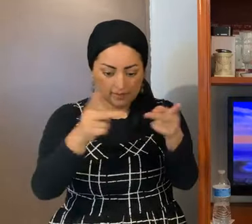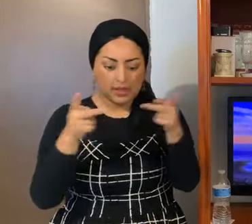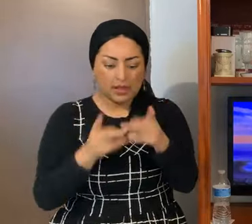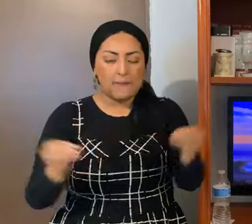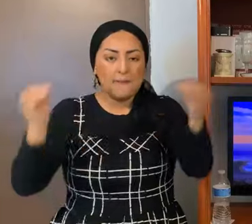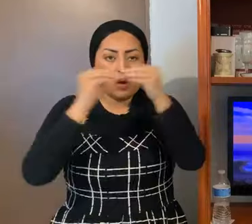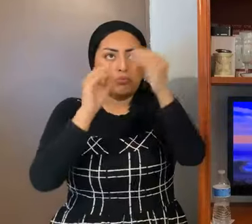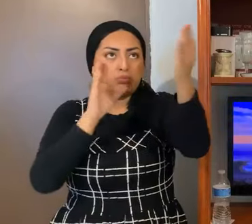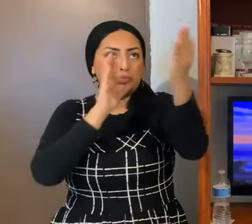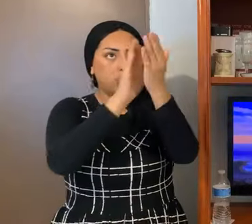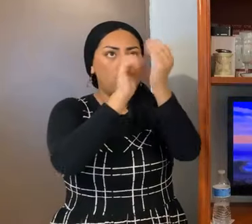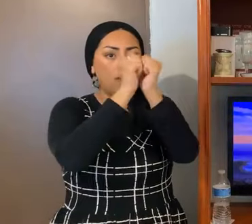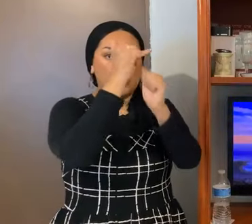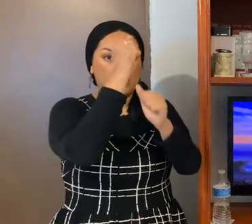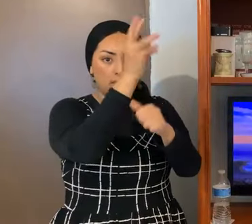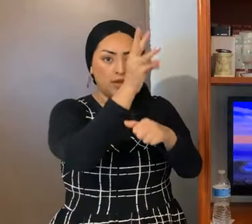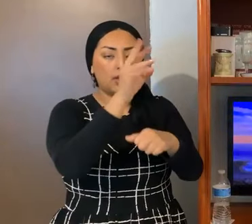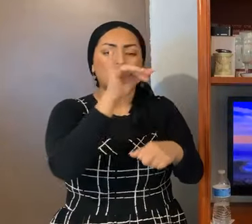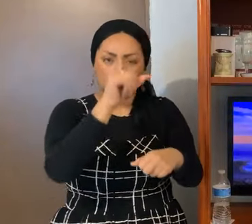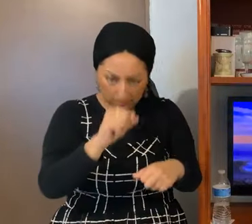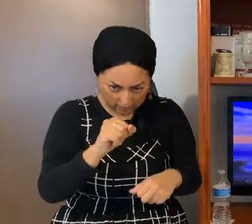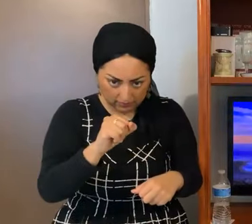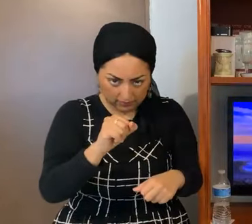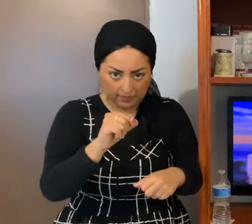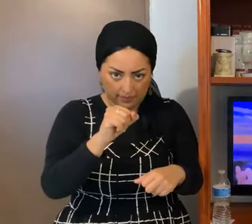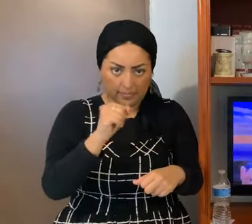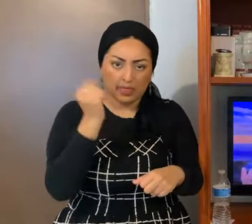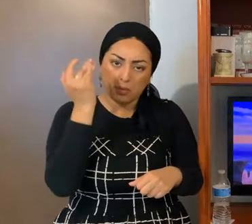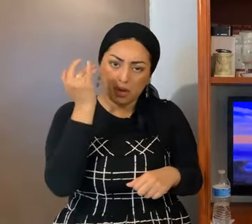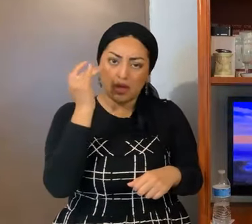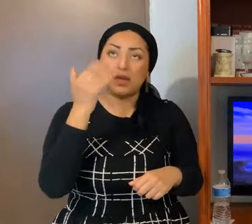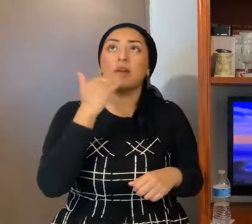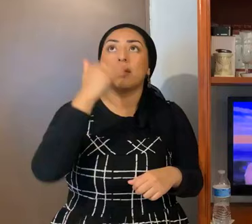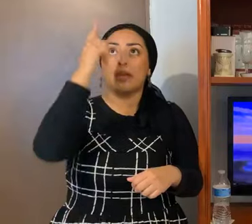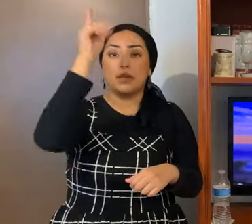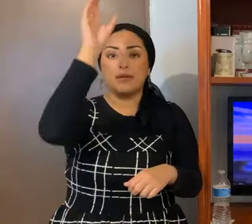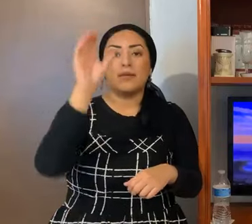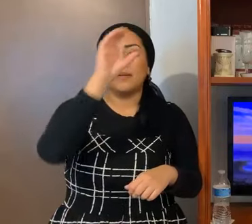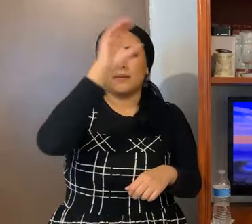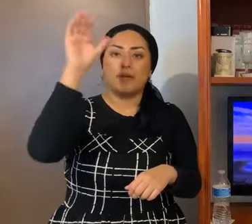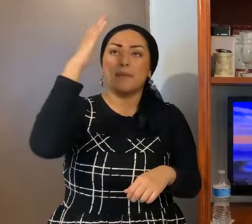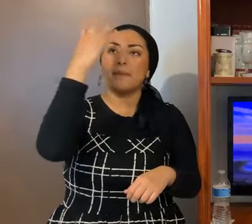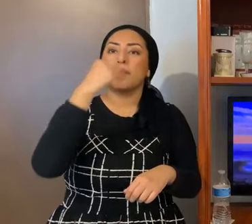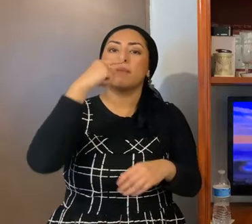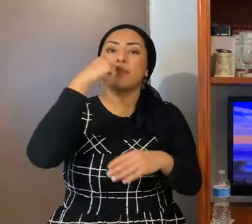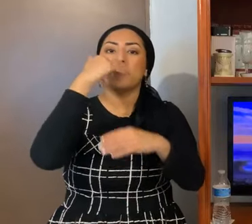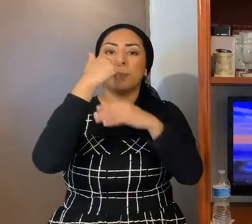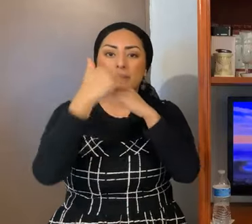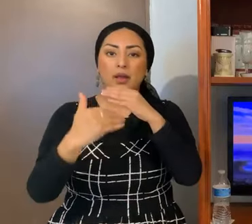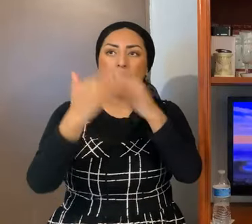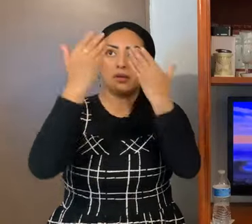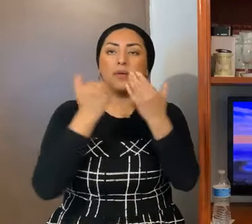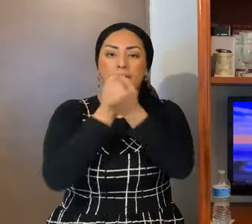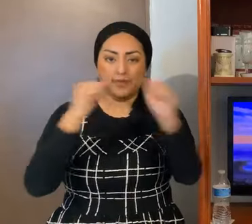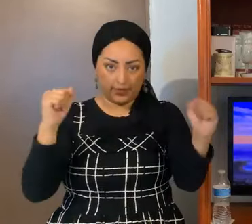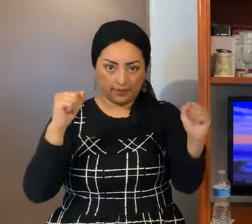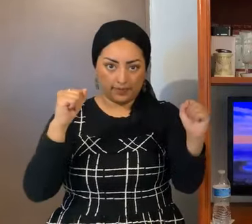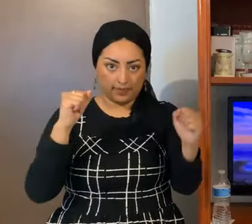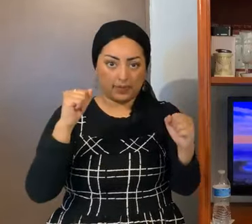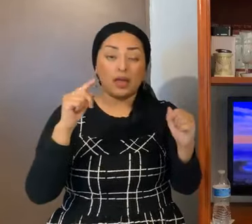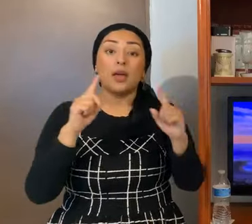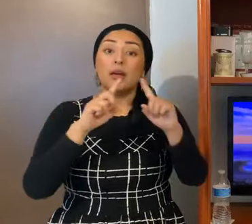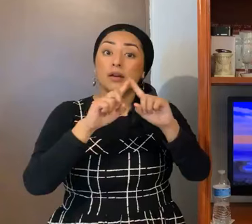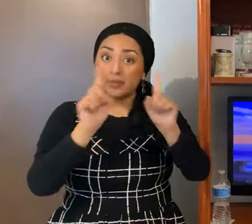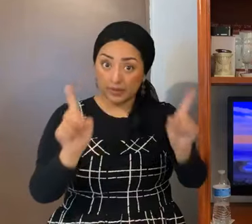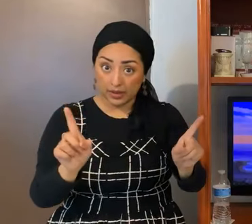Yahshua Mashiach? Sí podemos. ¿Por qué? Por sus méritos, por su sangre preciosa por la cual hemos sido redimidos.